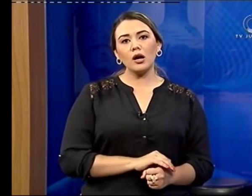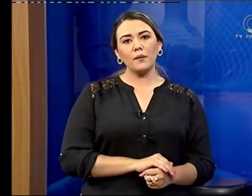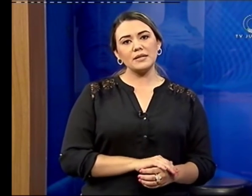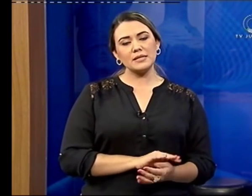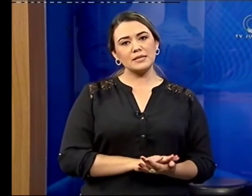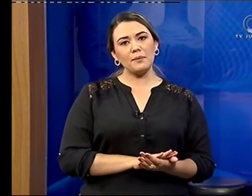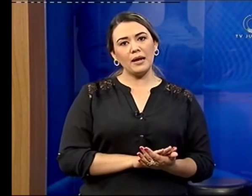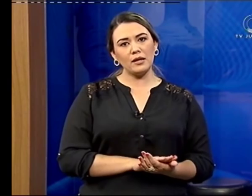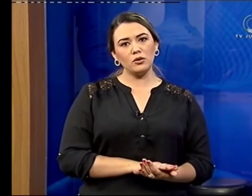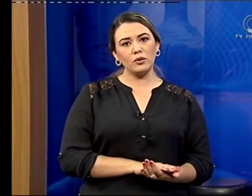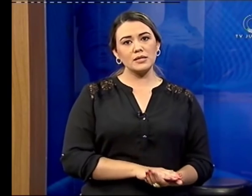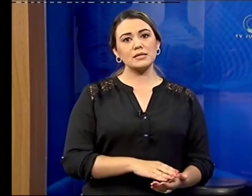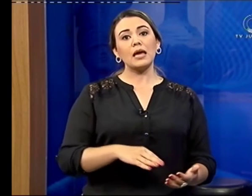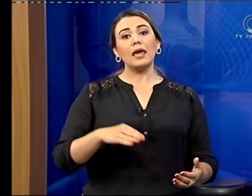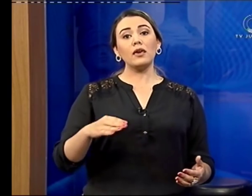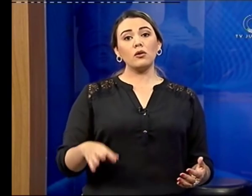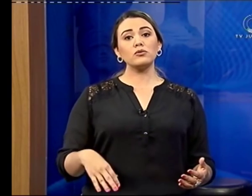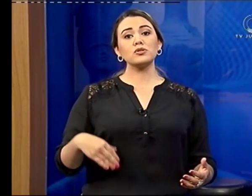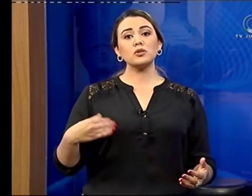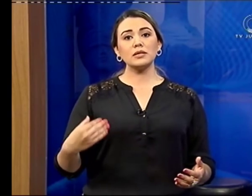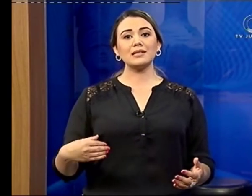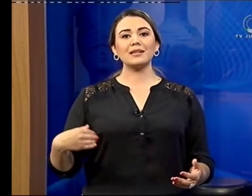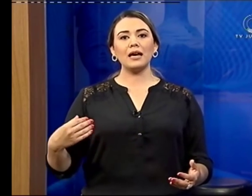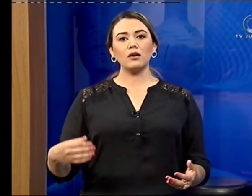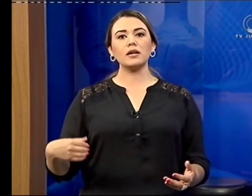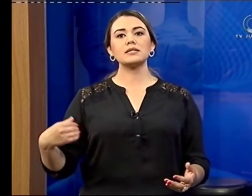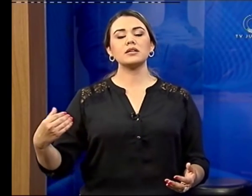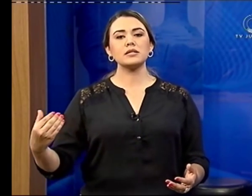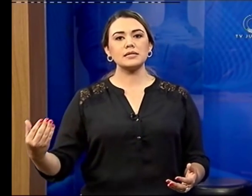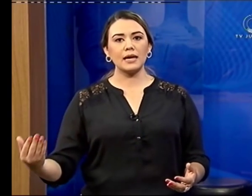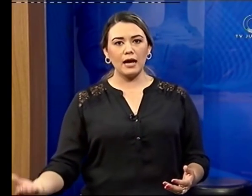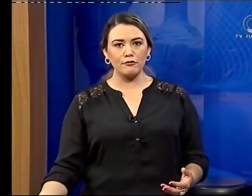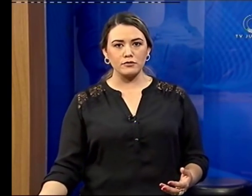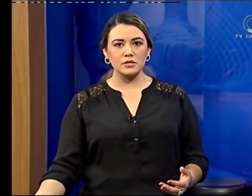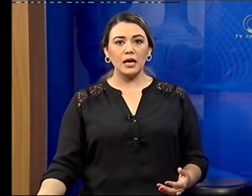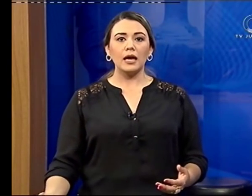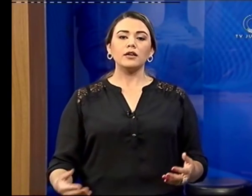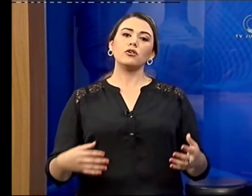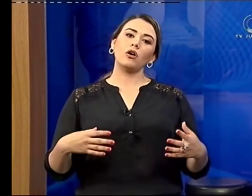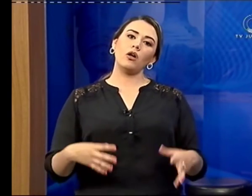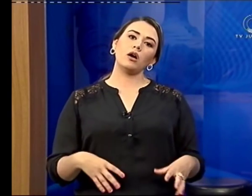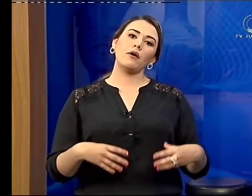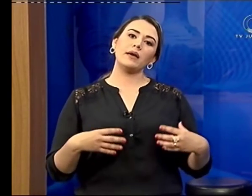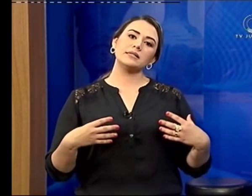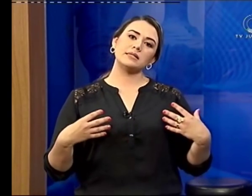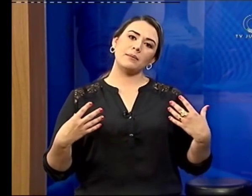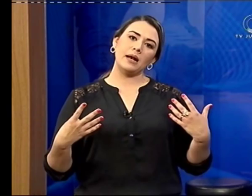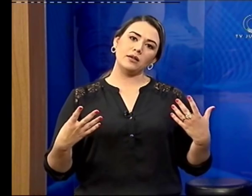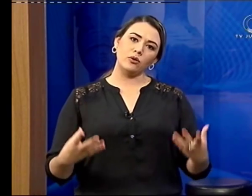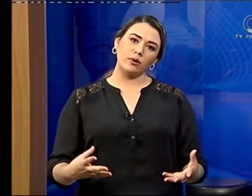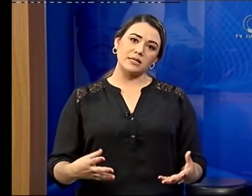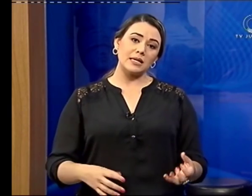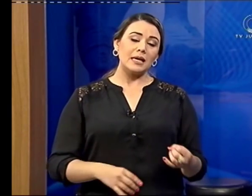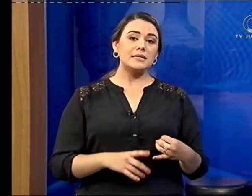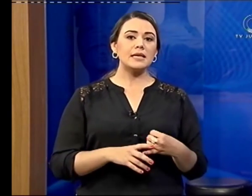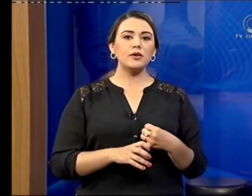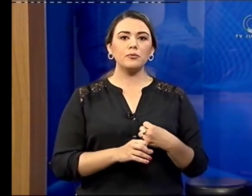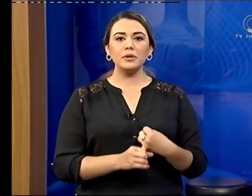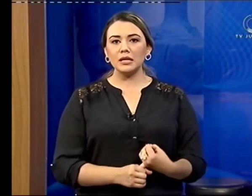colocam esses trabalhadores em condições análogas à de escravos, que colocam esses trabalhadores sem o